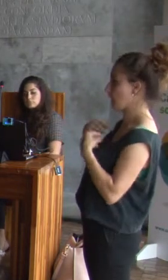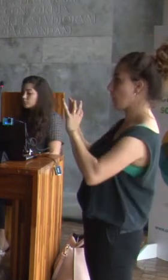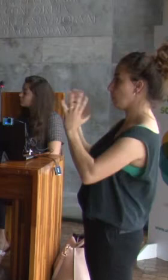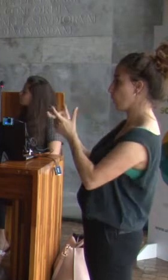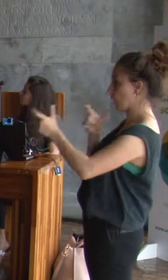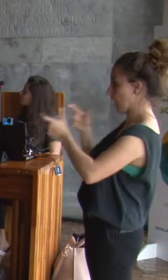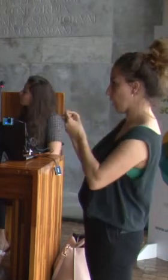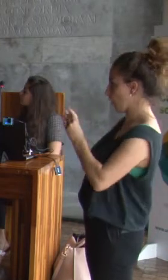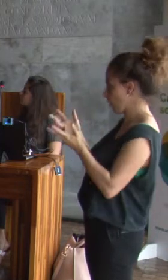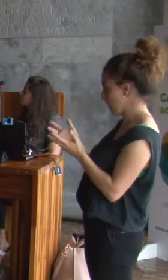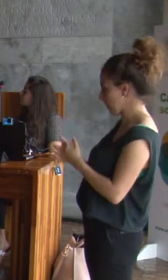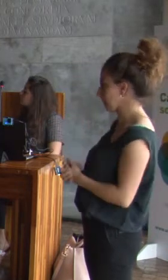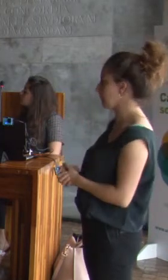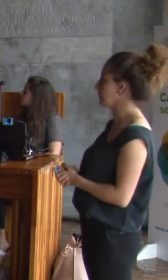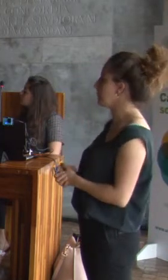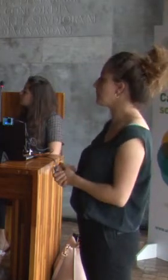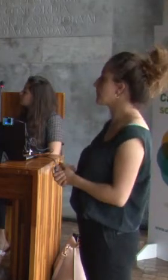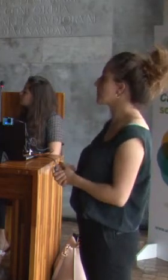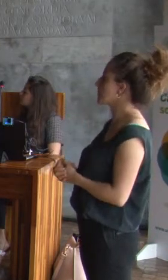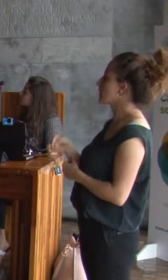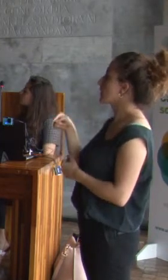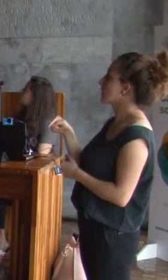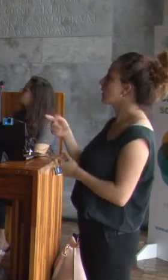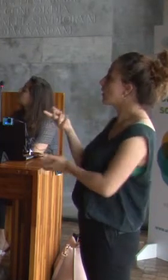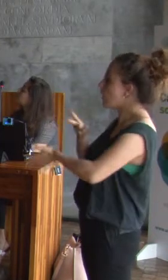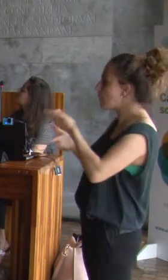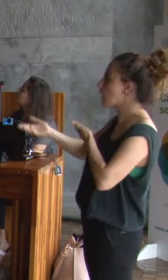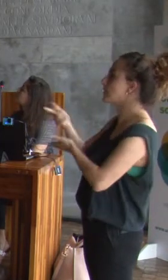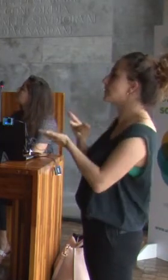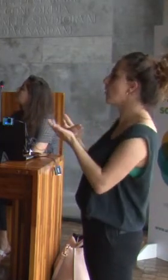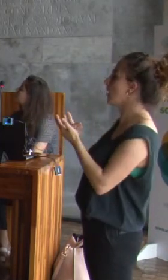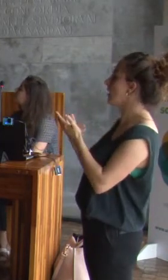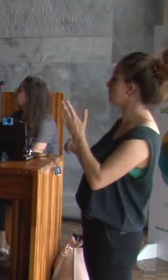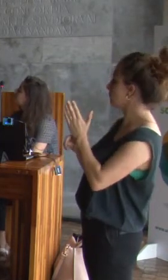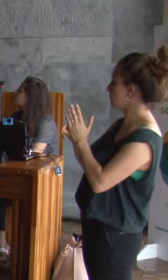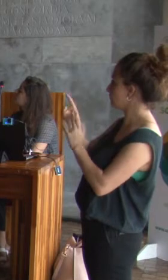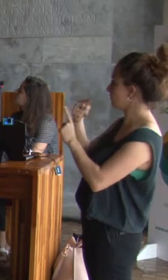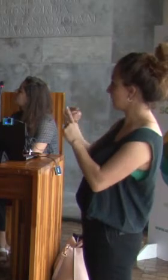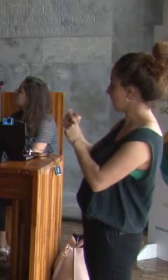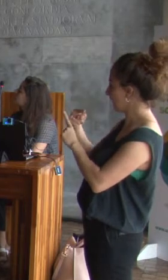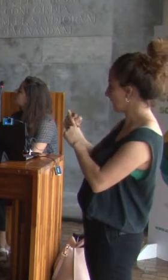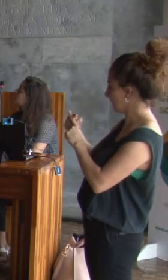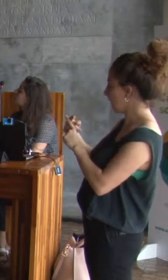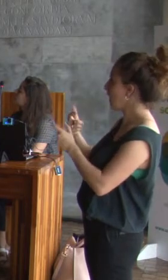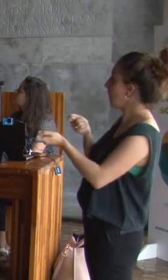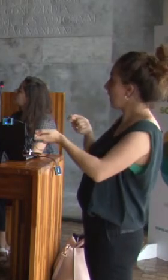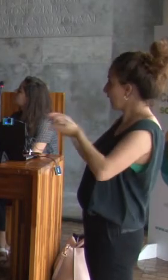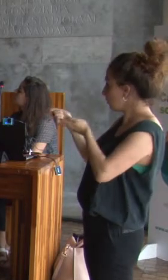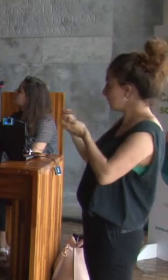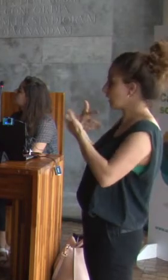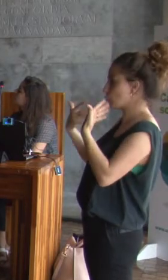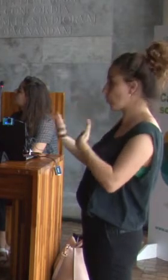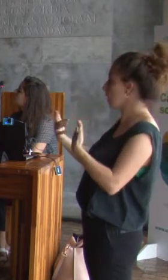con il mondo. È stata una collaborazione molto proficua. Con il regista Jonathan mi sono trovato subito